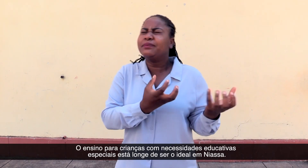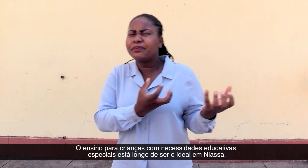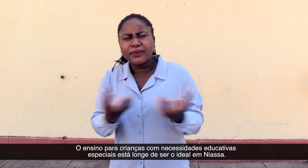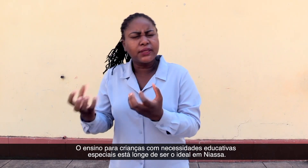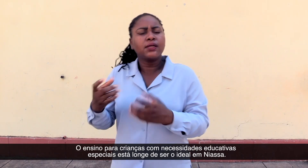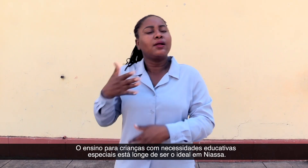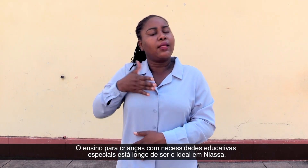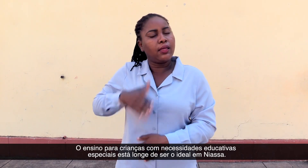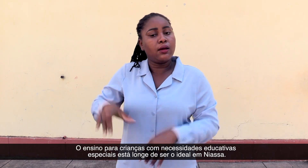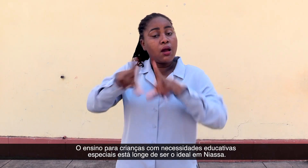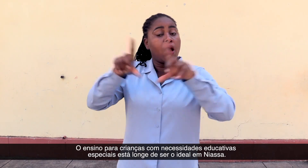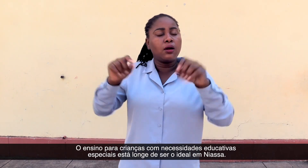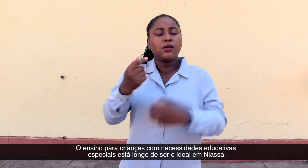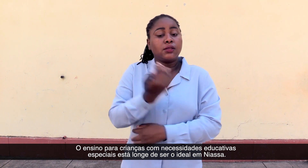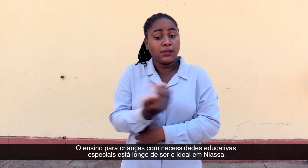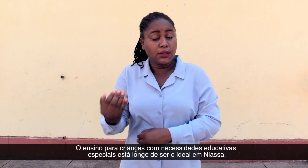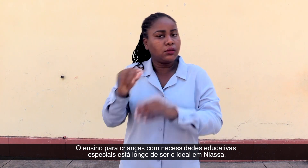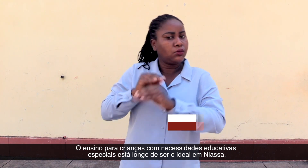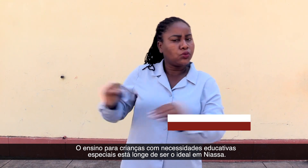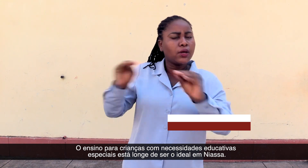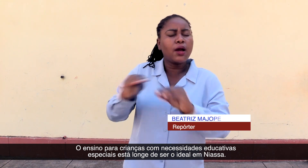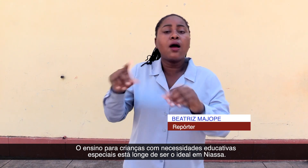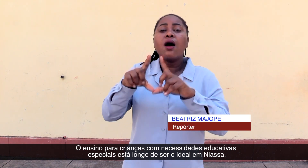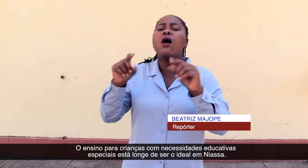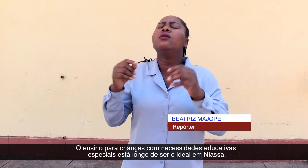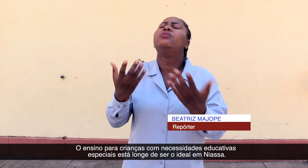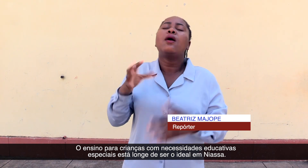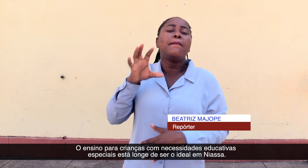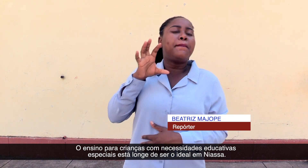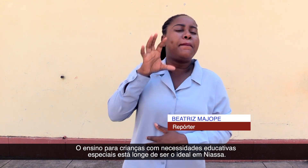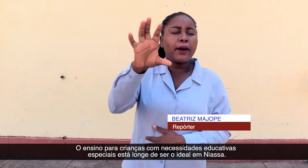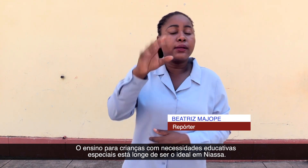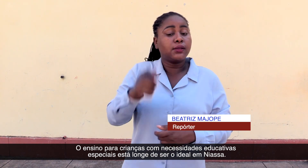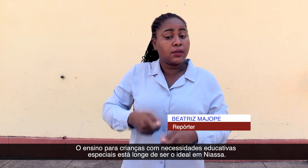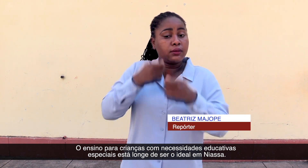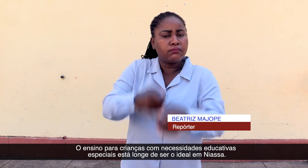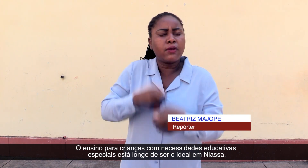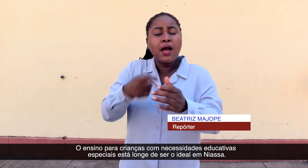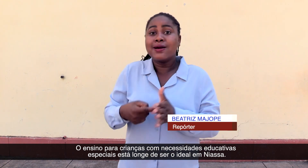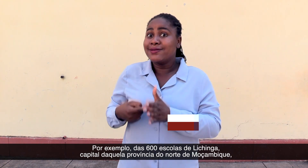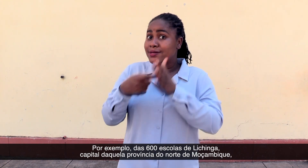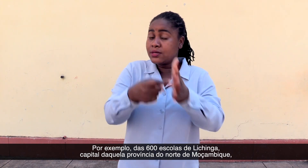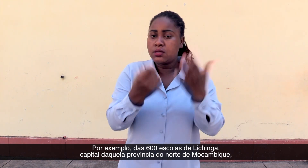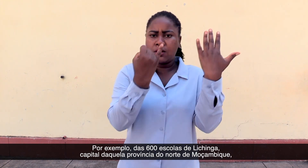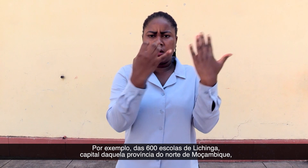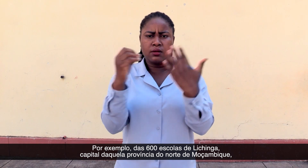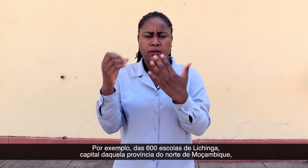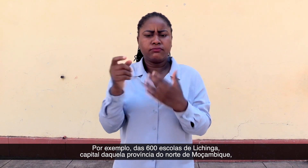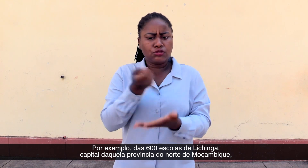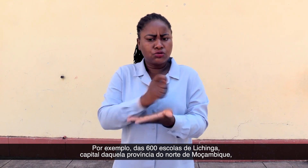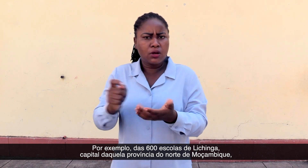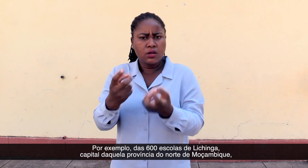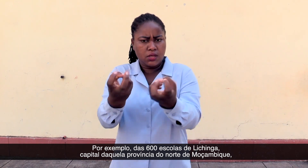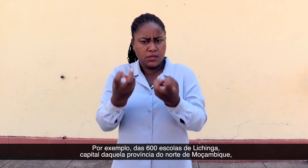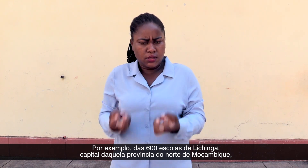O ensino para crianças com necessidades educativas especiais está longe de ser o ideal em Niassa. Por